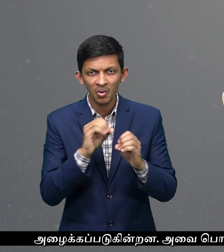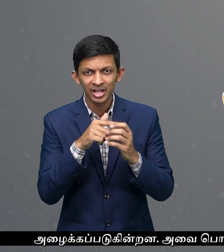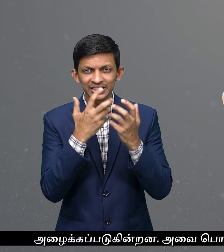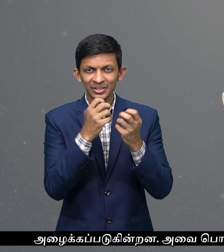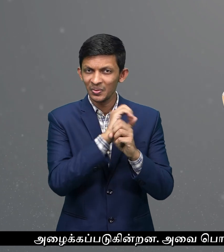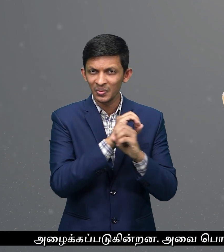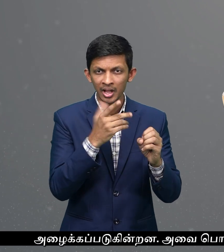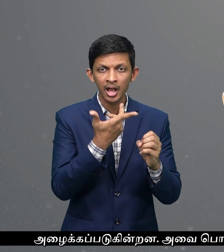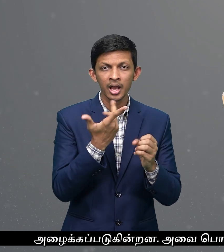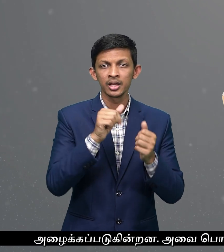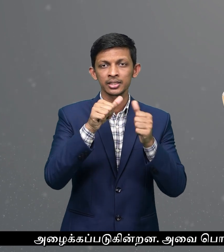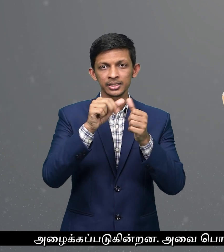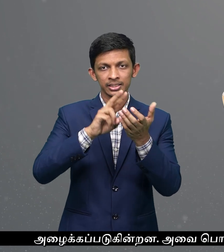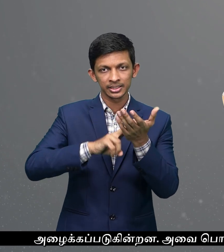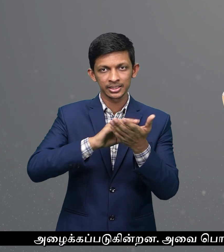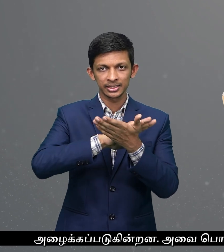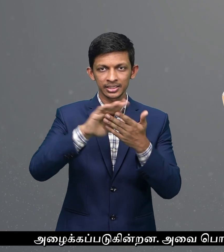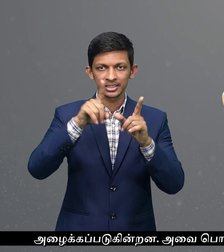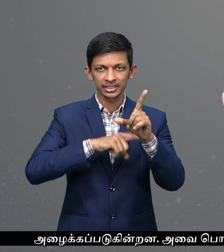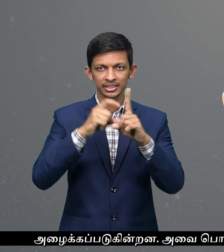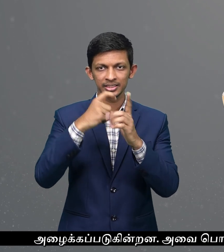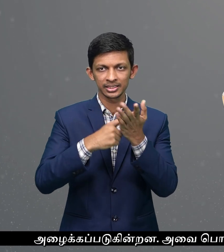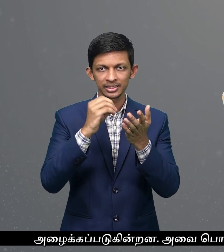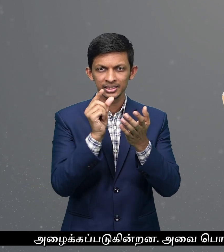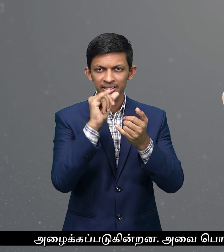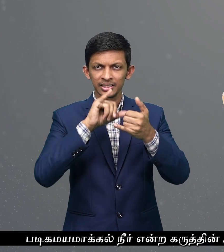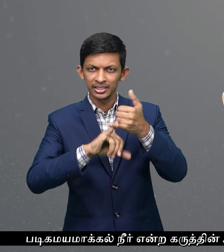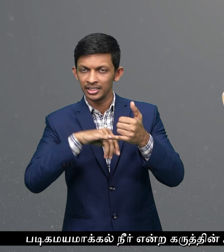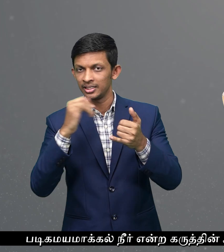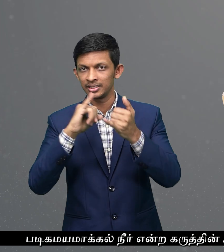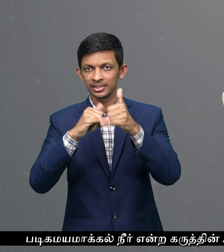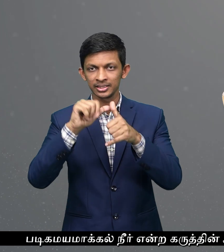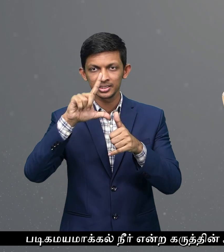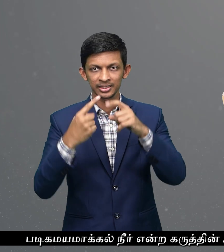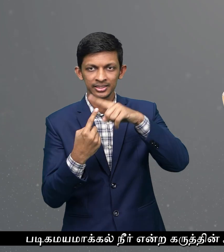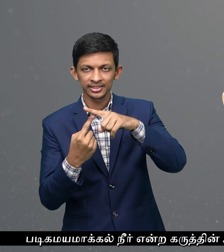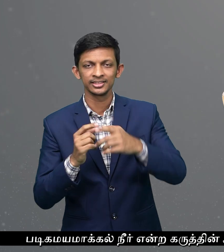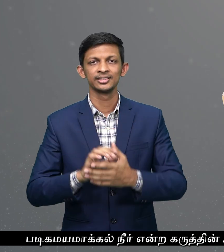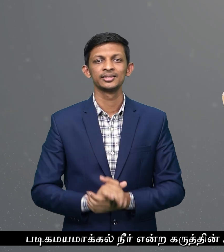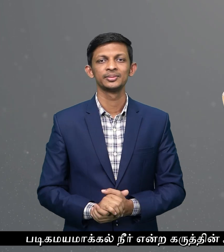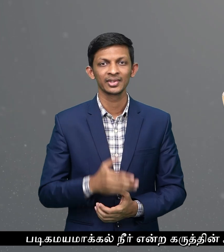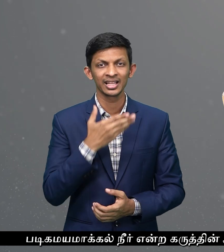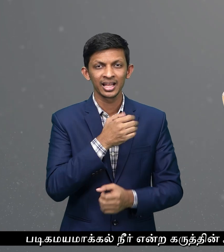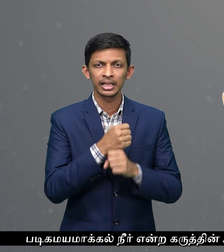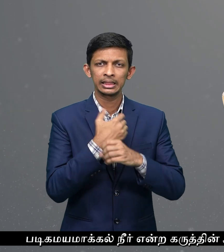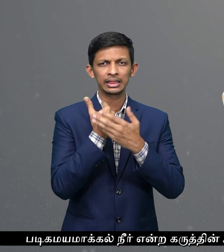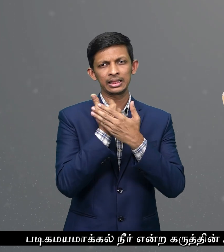அவை பொதுவாக பொடிகளாக காணப்படுகின்றன. படிகமயமாக்கல் நீர் என்ற கருத்தின் அடிப்படையில்